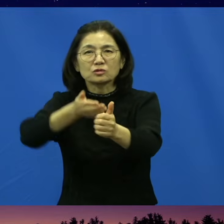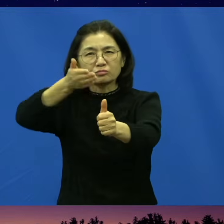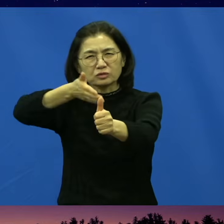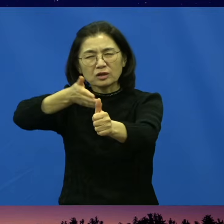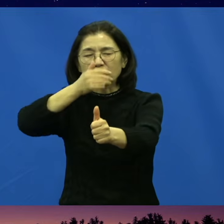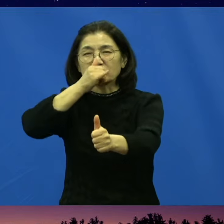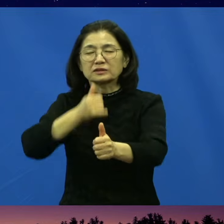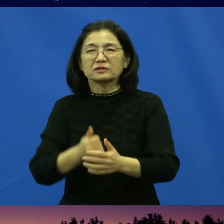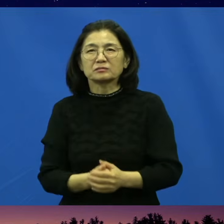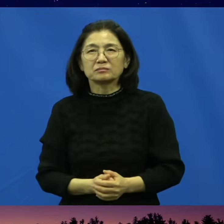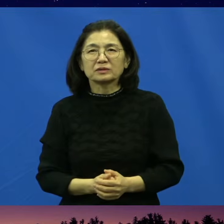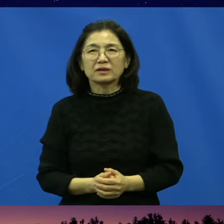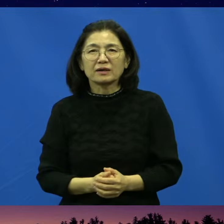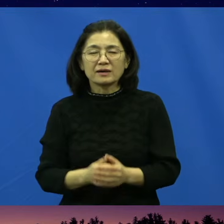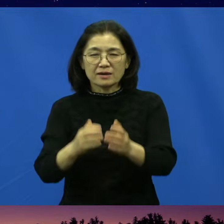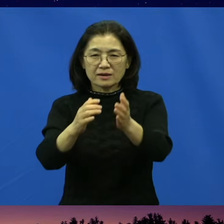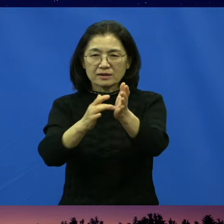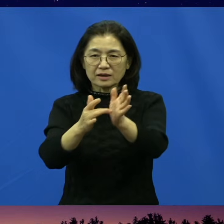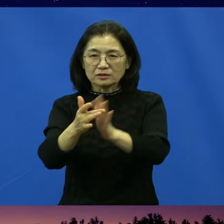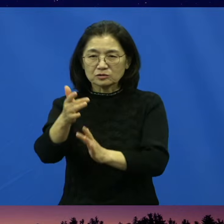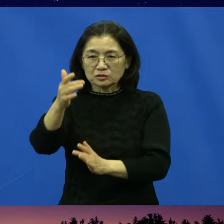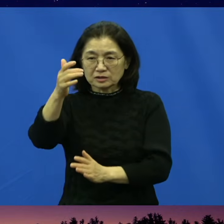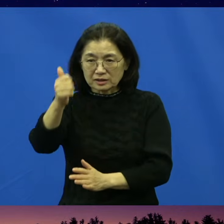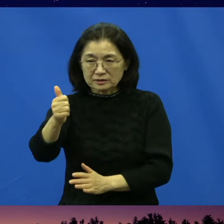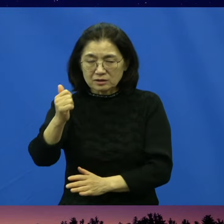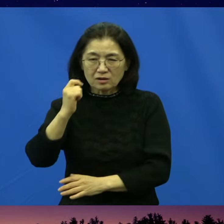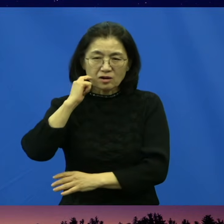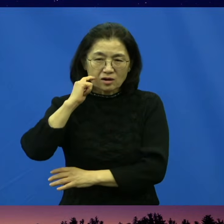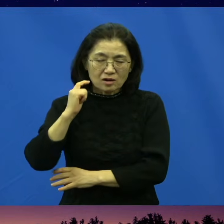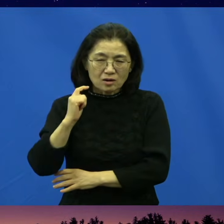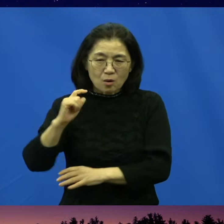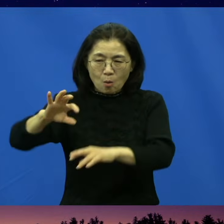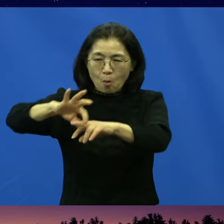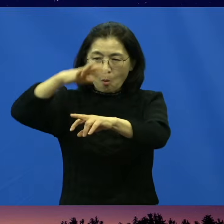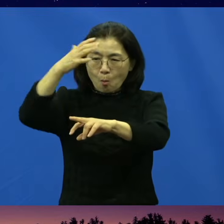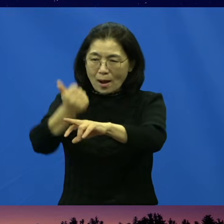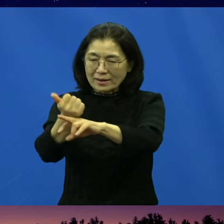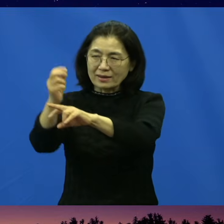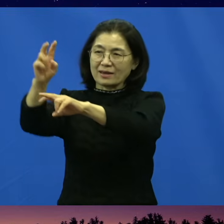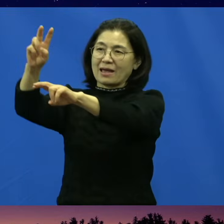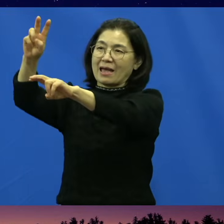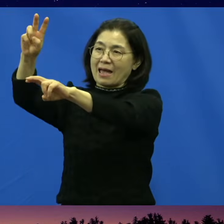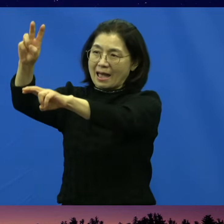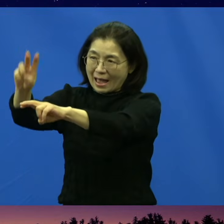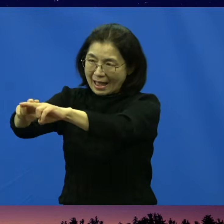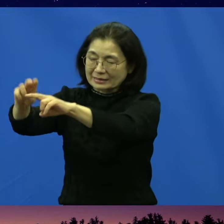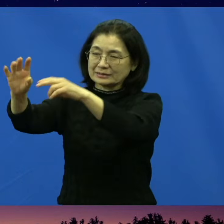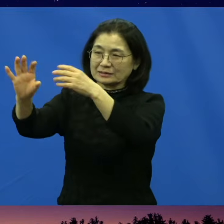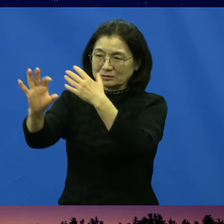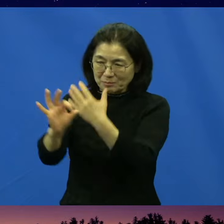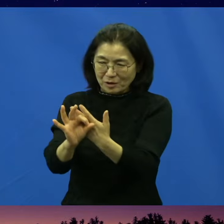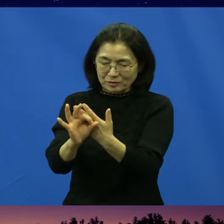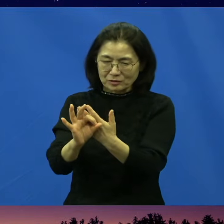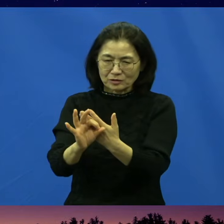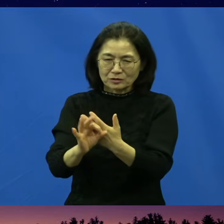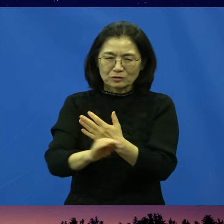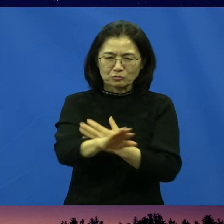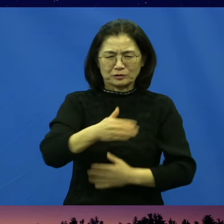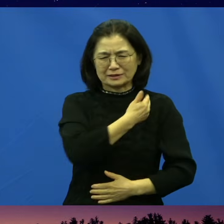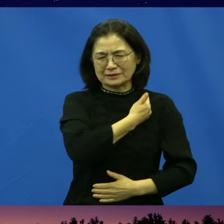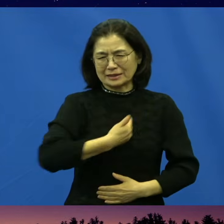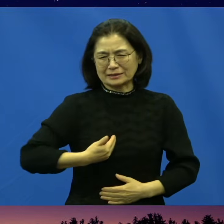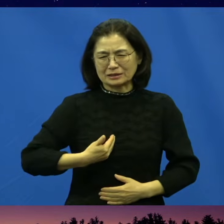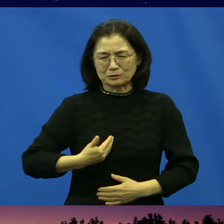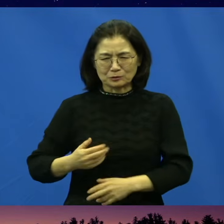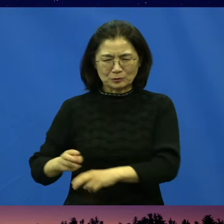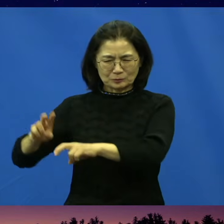예수님께서 이제 영광 중에 왕의 자리에 앉으시면 우리도 확실하게 한 자리를 좀 주십시오, 이렇게 요청하는